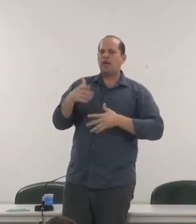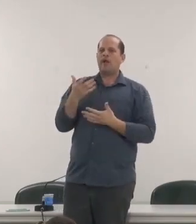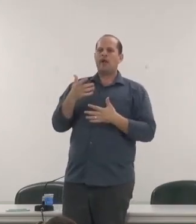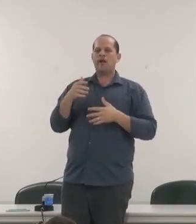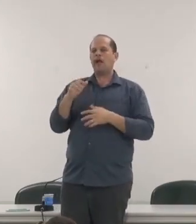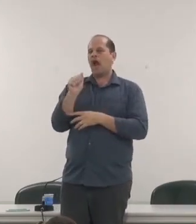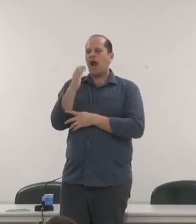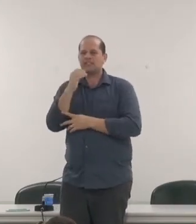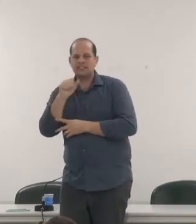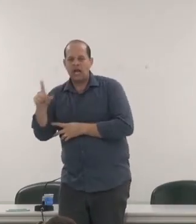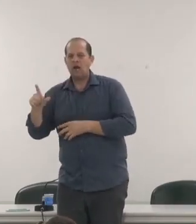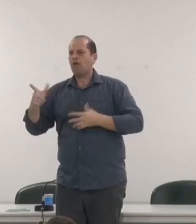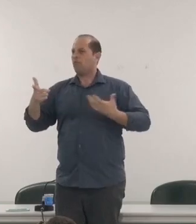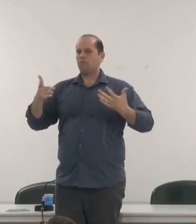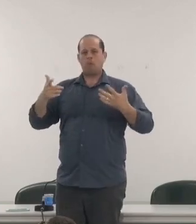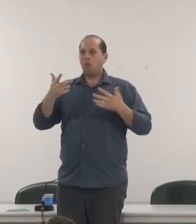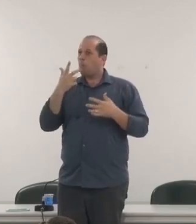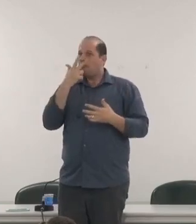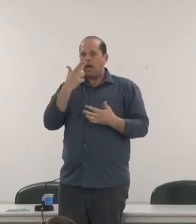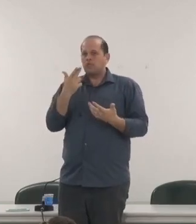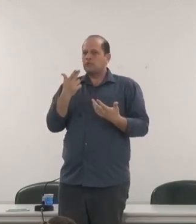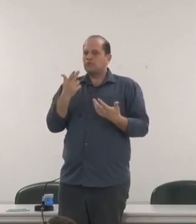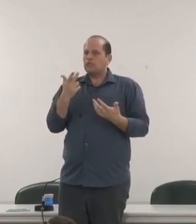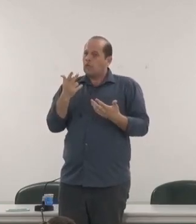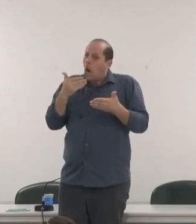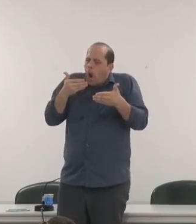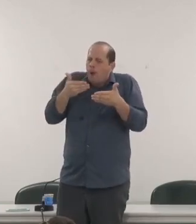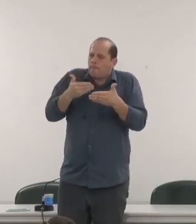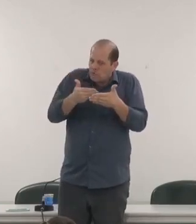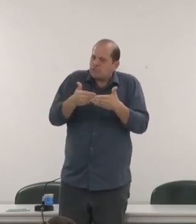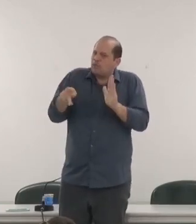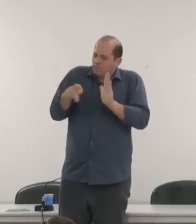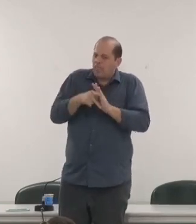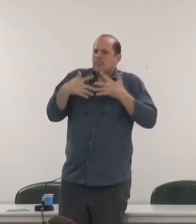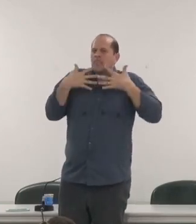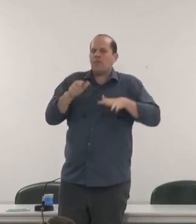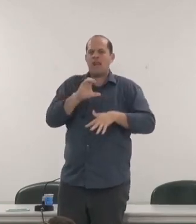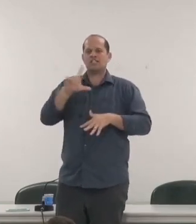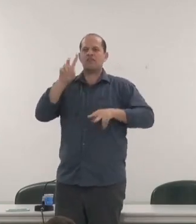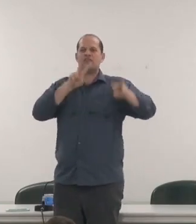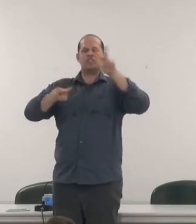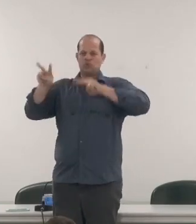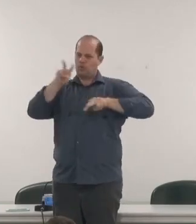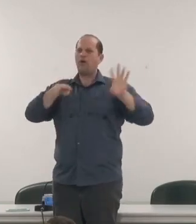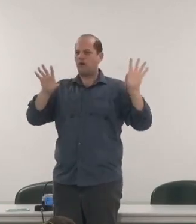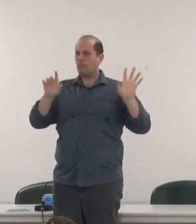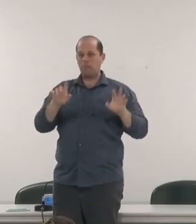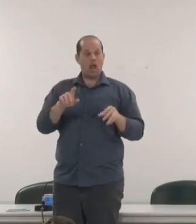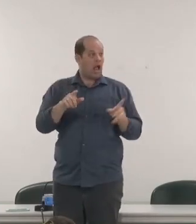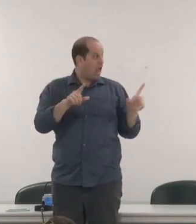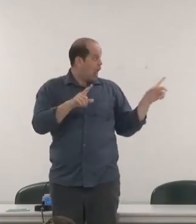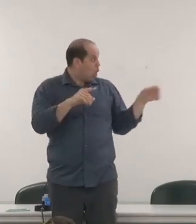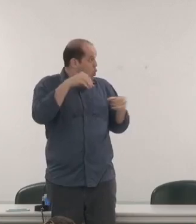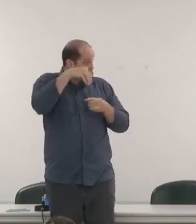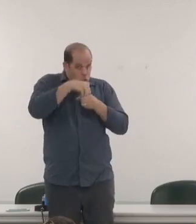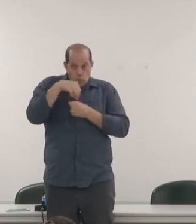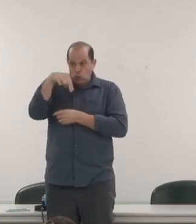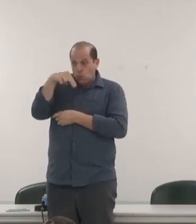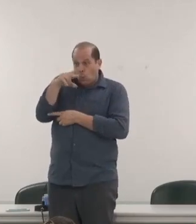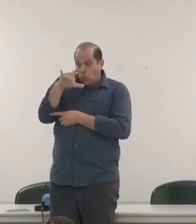vem sendo chamado de classificadores, que são elementos que a aproximação, elementos mais